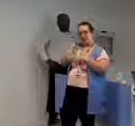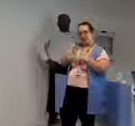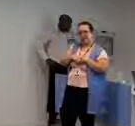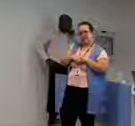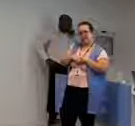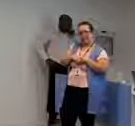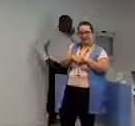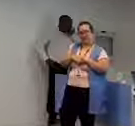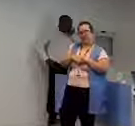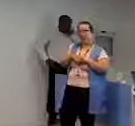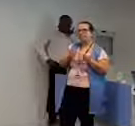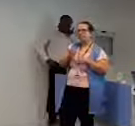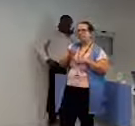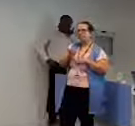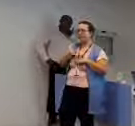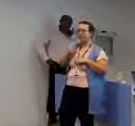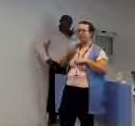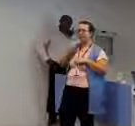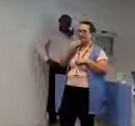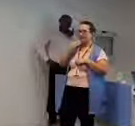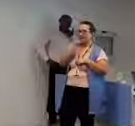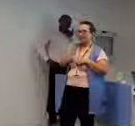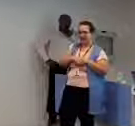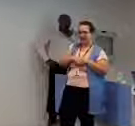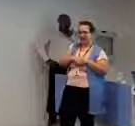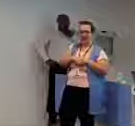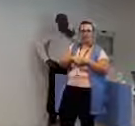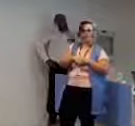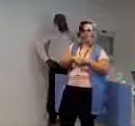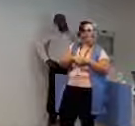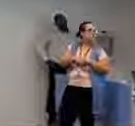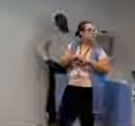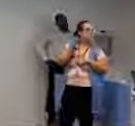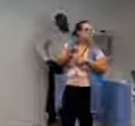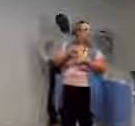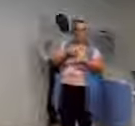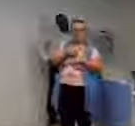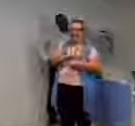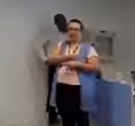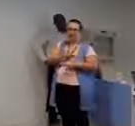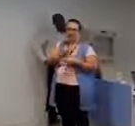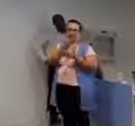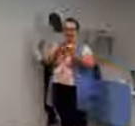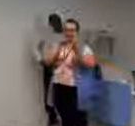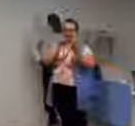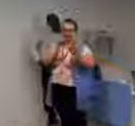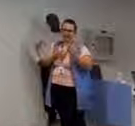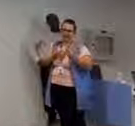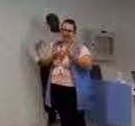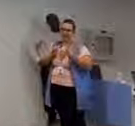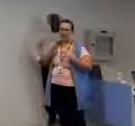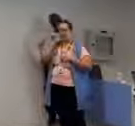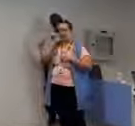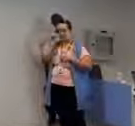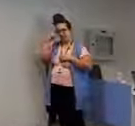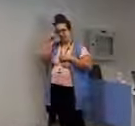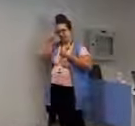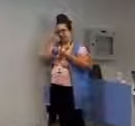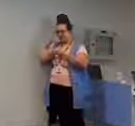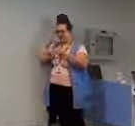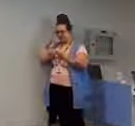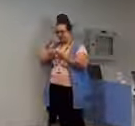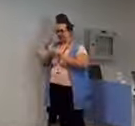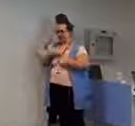A peça tem defeito. E tudo isso, se eu tivesse percebido e visto, eu teria repensado a forma como eu